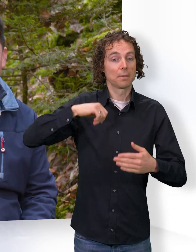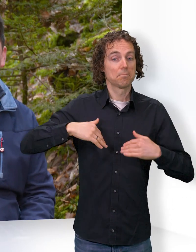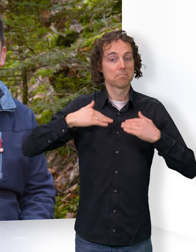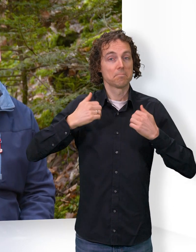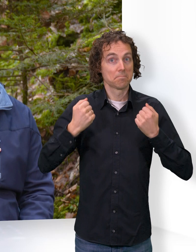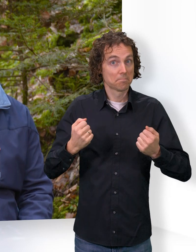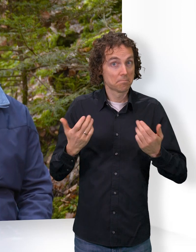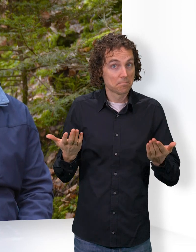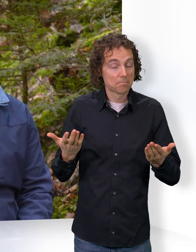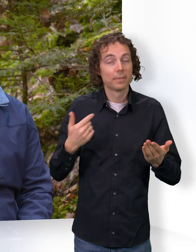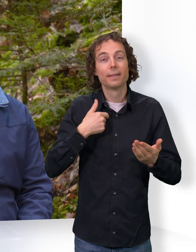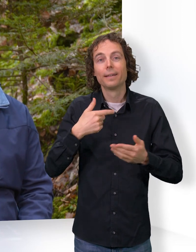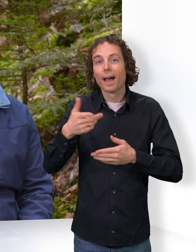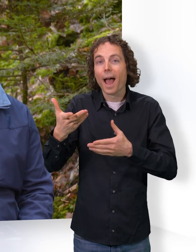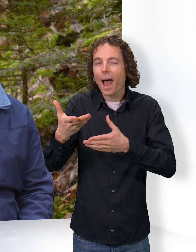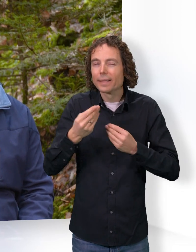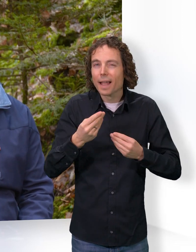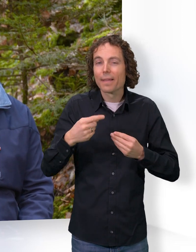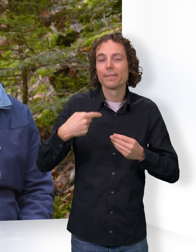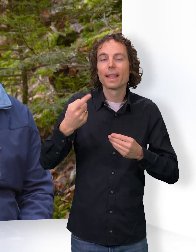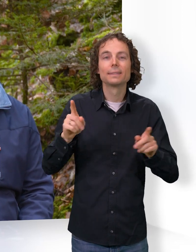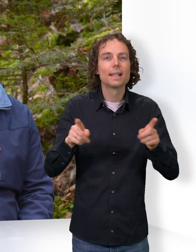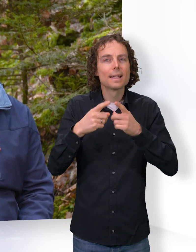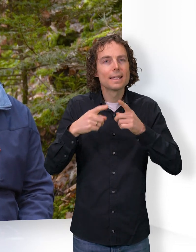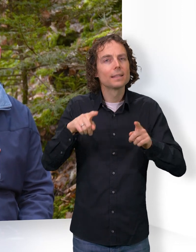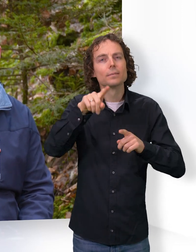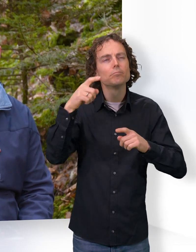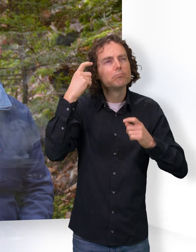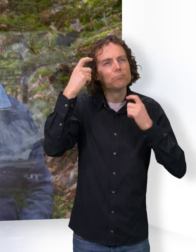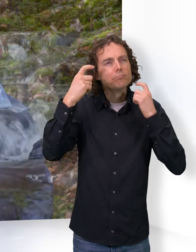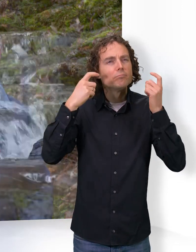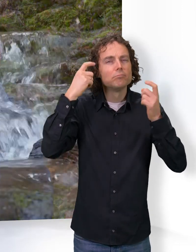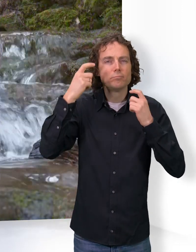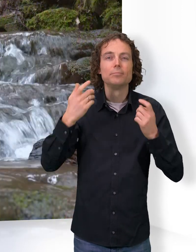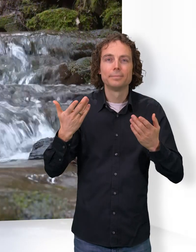Ich lade Sie ein, dass Sie beim nächsten Lied darüber nachdenken.